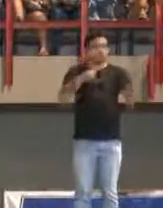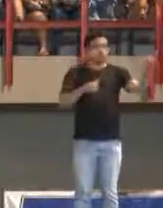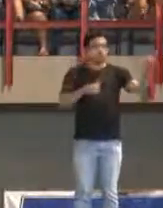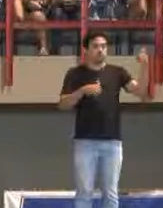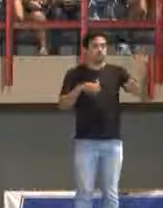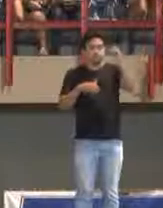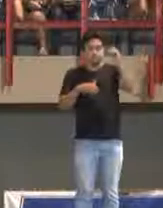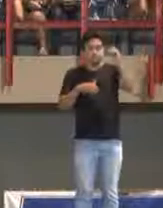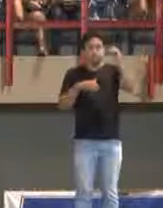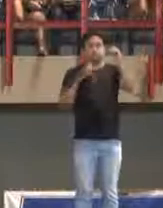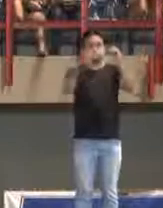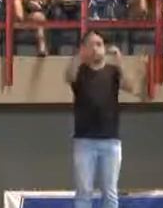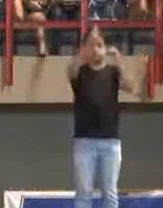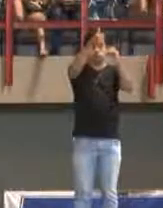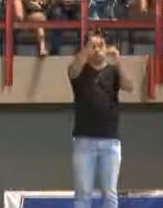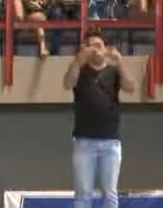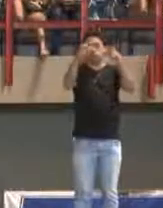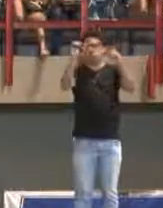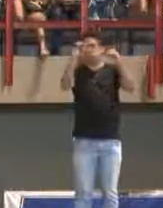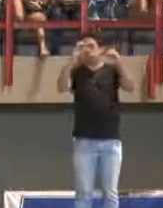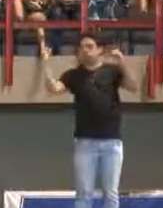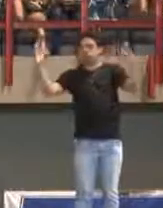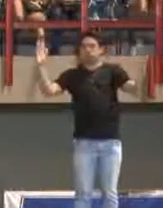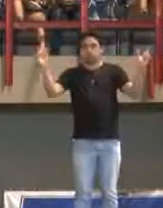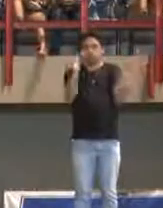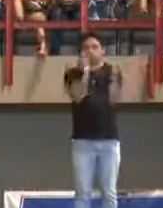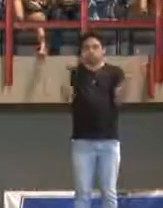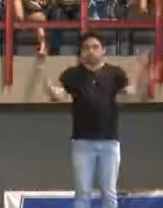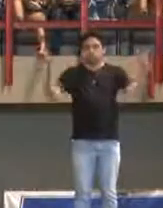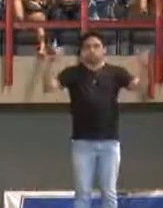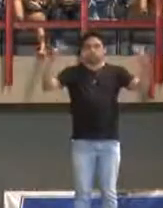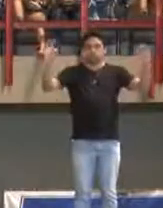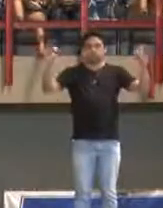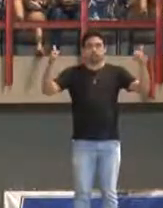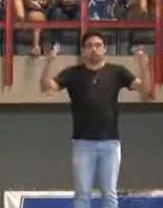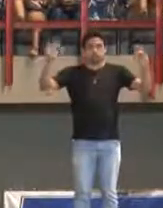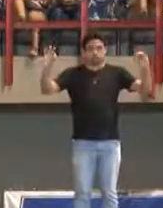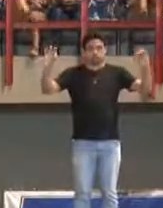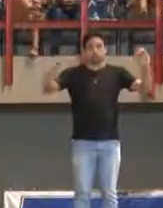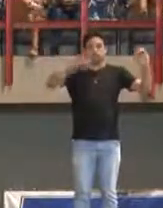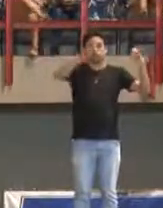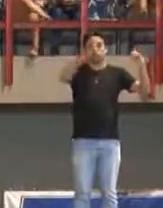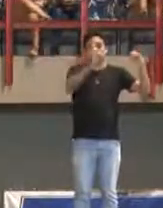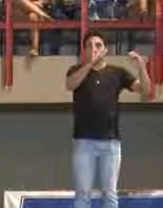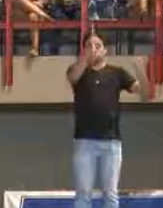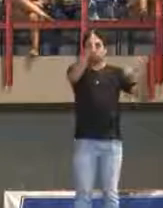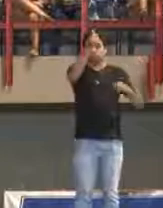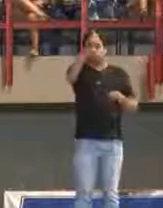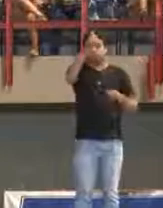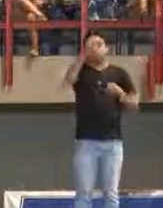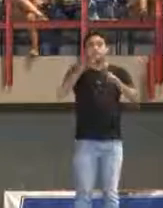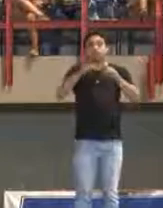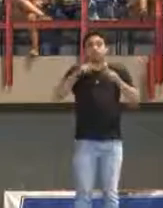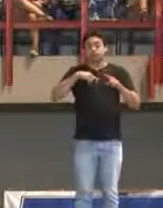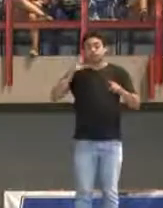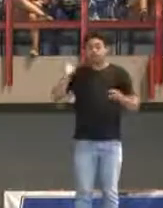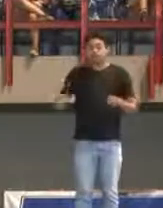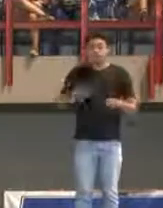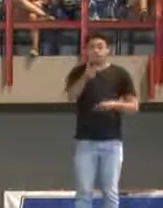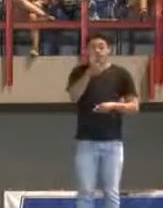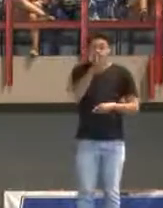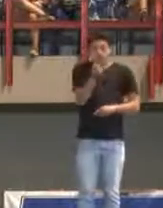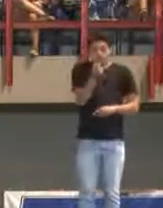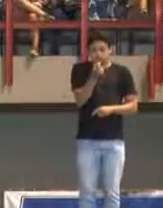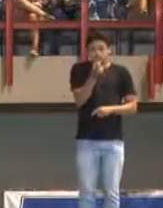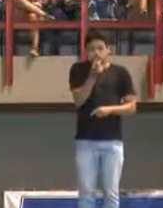11º para frente tem 10. E do 11º para trás tem 10 também. Os 10 primeiros. Mas quando eu tenho 20